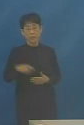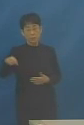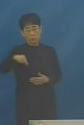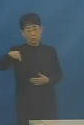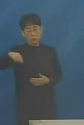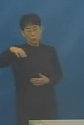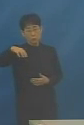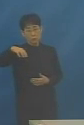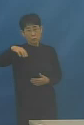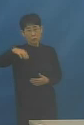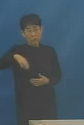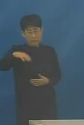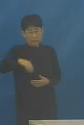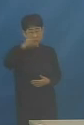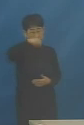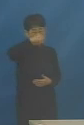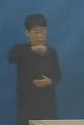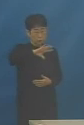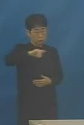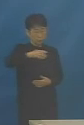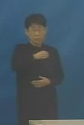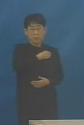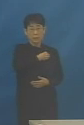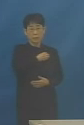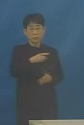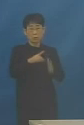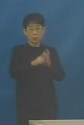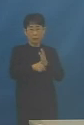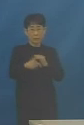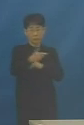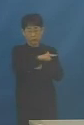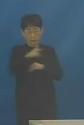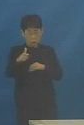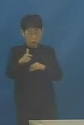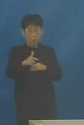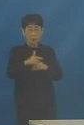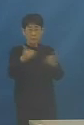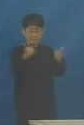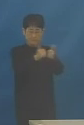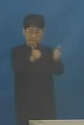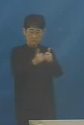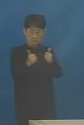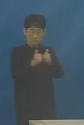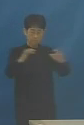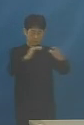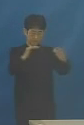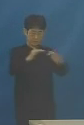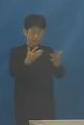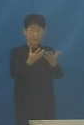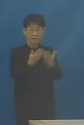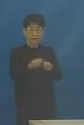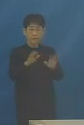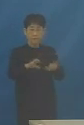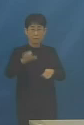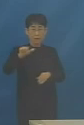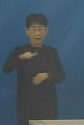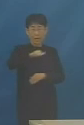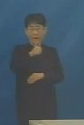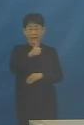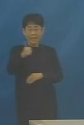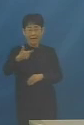あの衆議院の方でもだいぶ議論をされて最終的には今アダムズ方式により